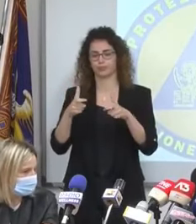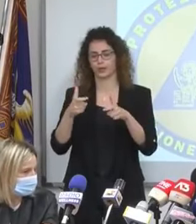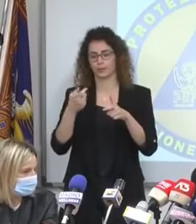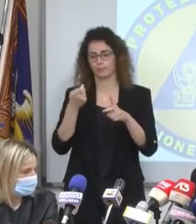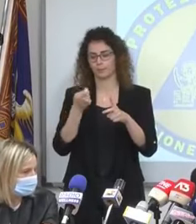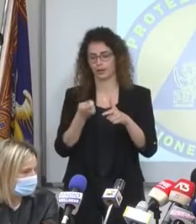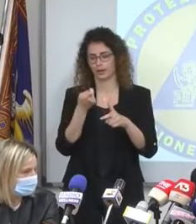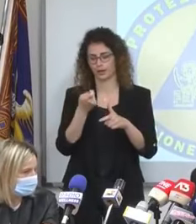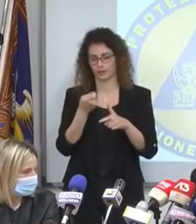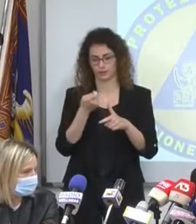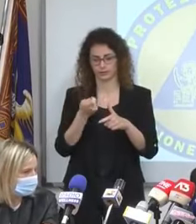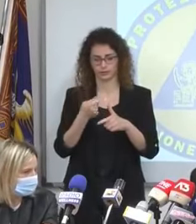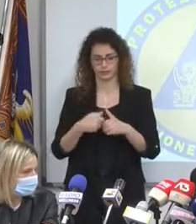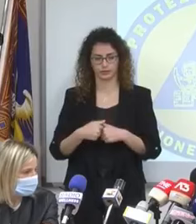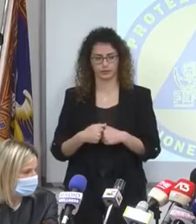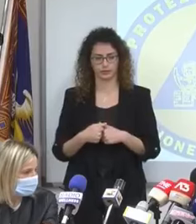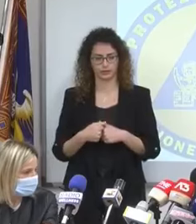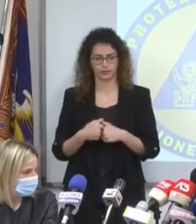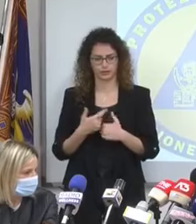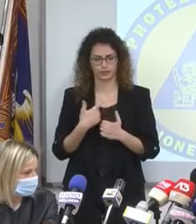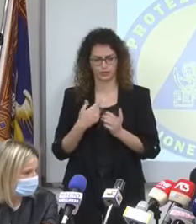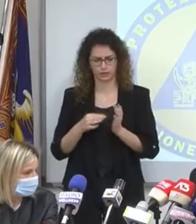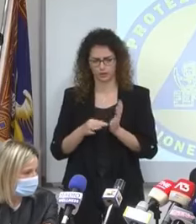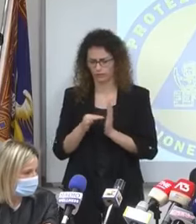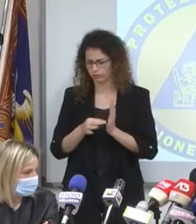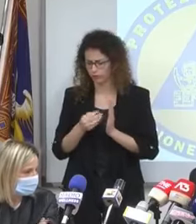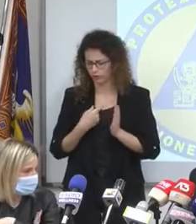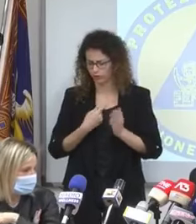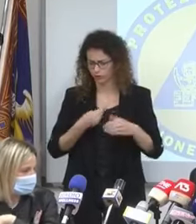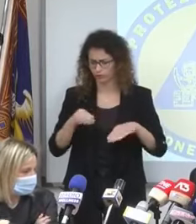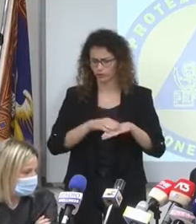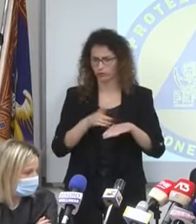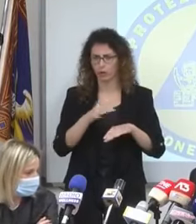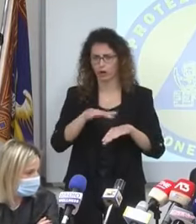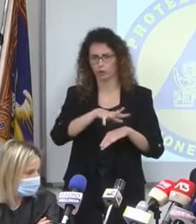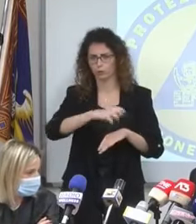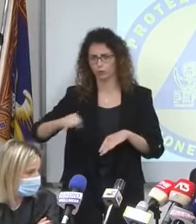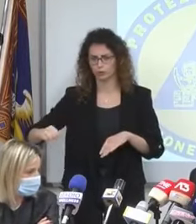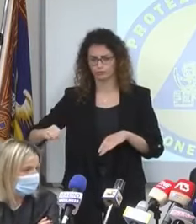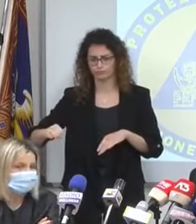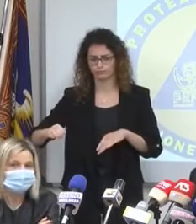meno. Io avevo messo dentro un foglio sulla cartellina, qualcuno me l'ha tolto.